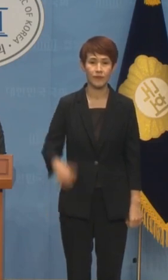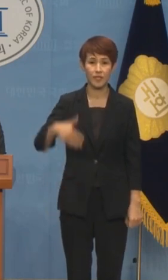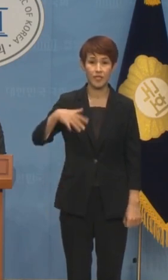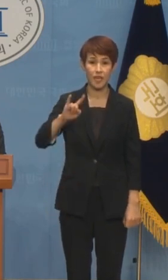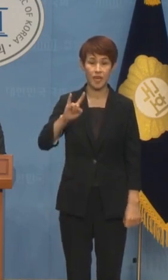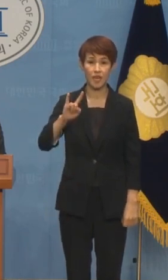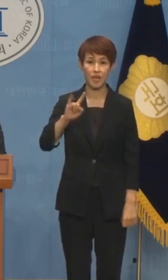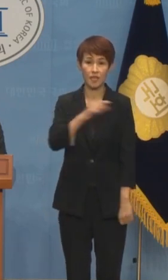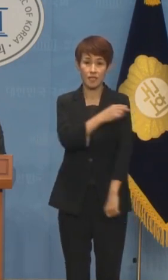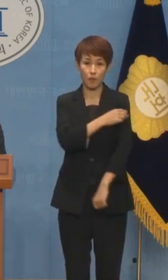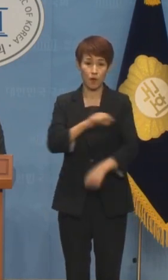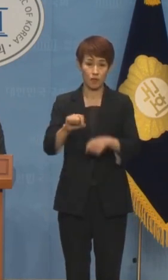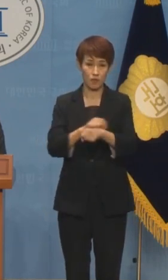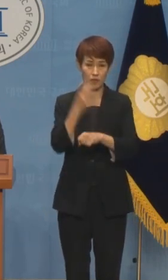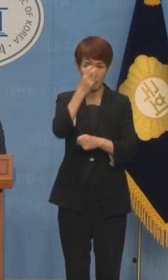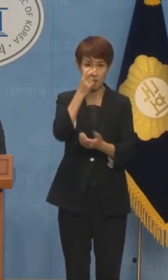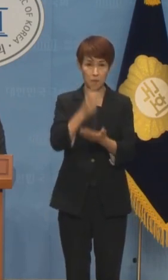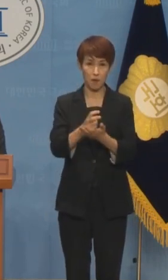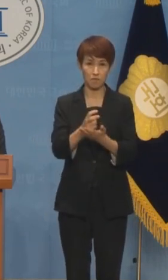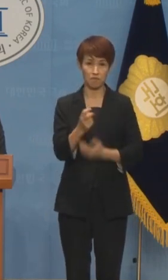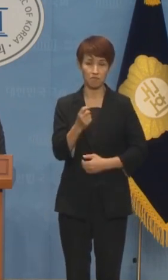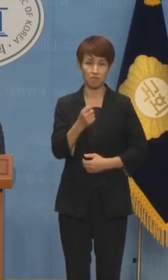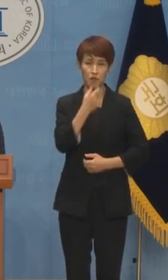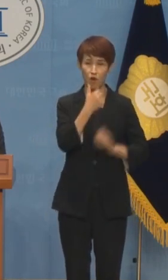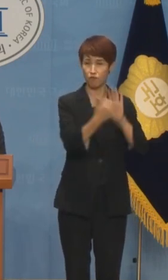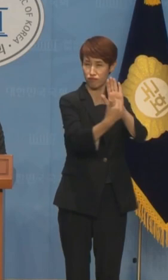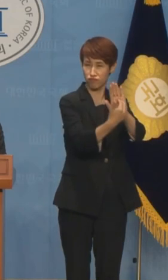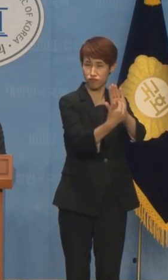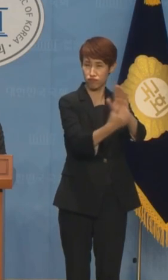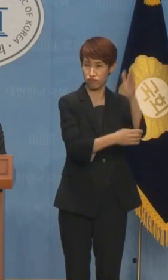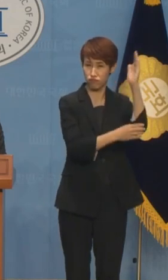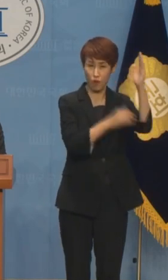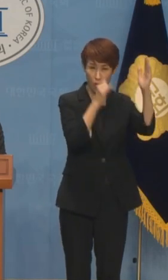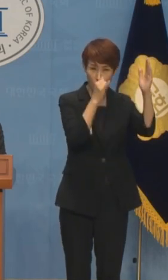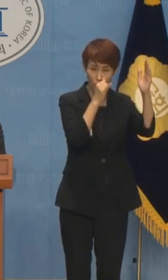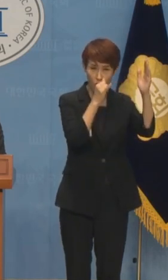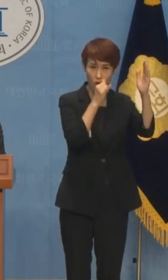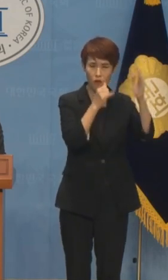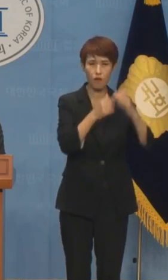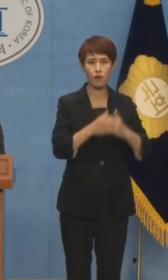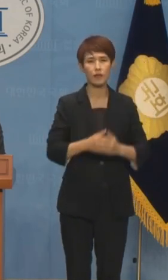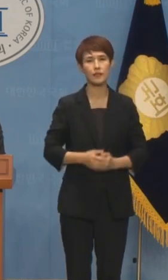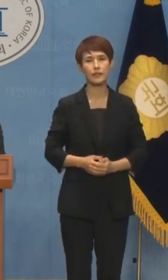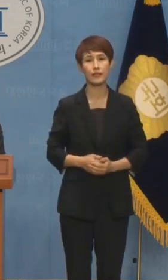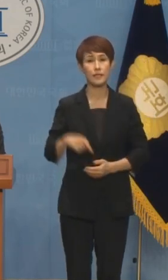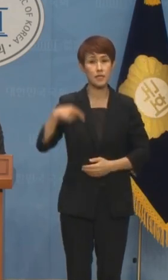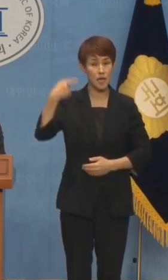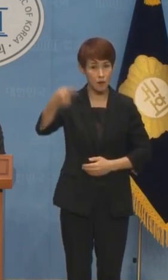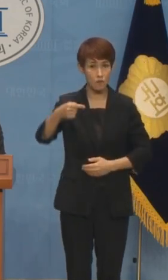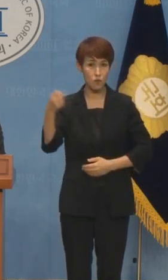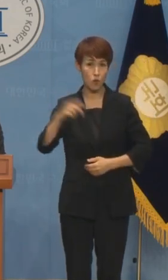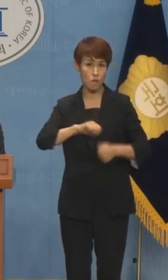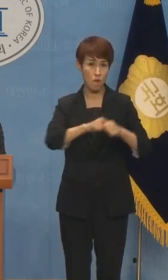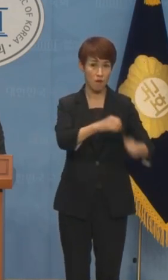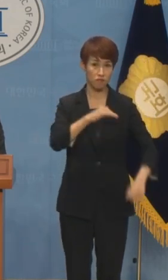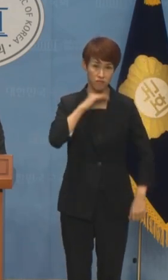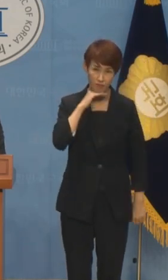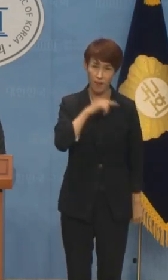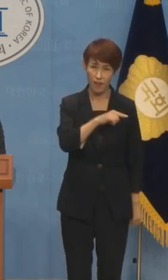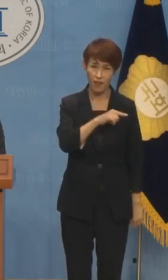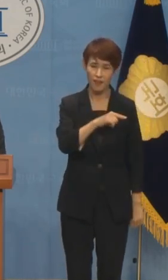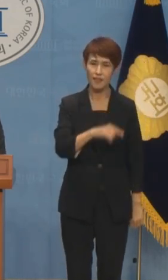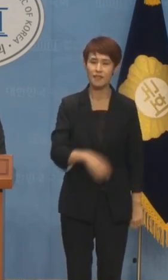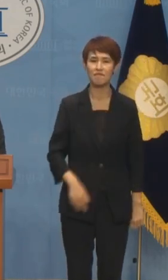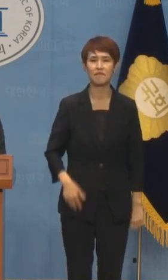최상병 특검법 거부권 운운 정권, 그 다음 심판을 재촉할 뿐입니다.